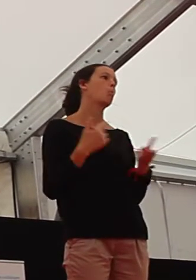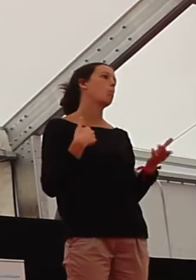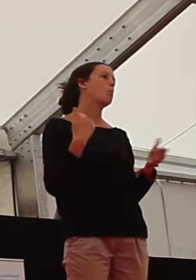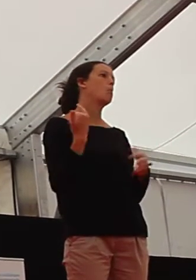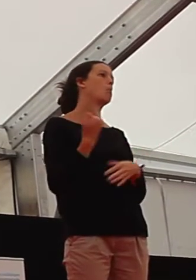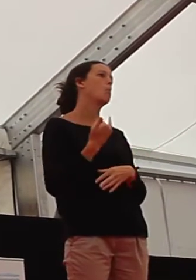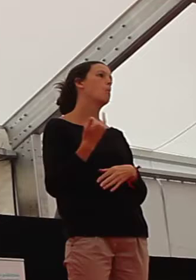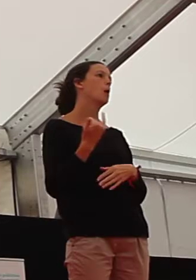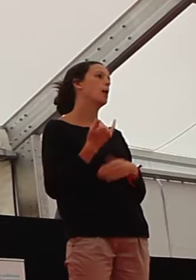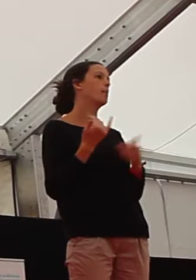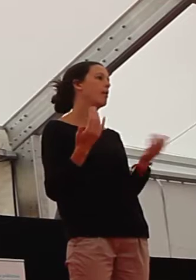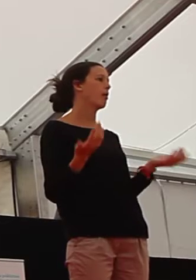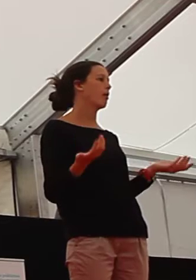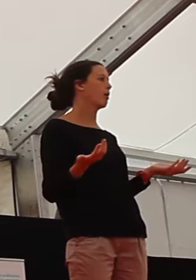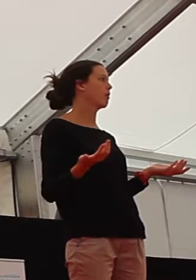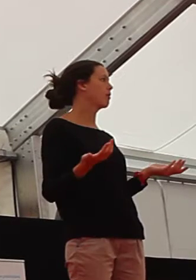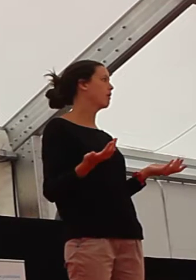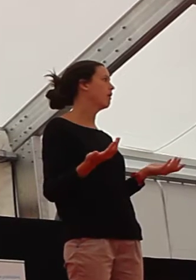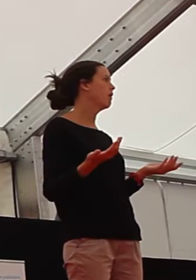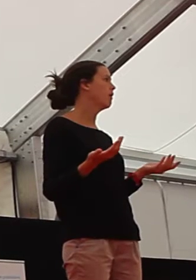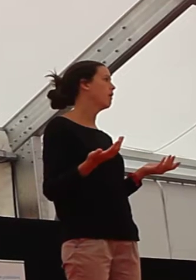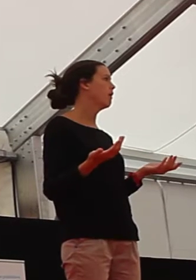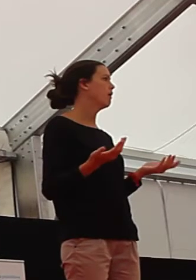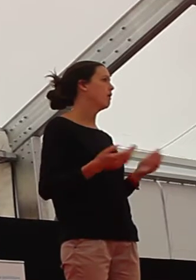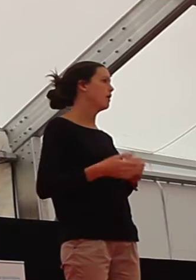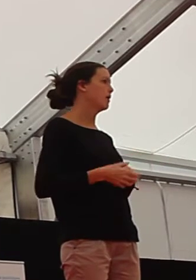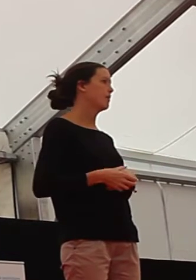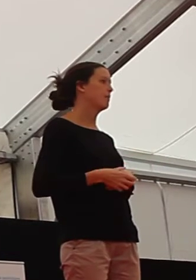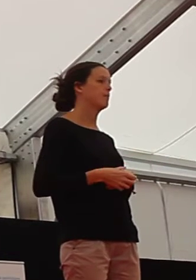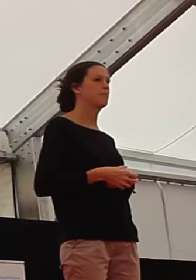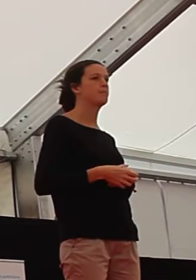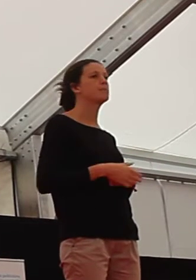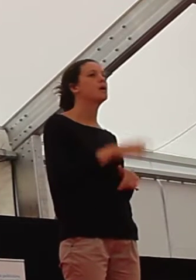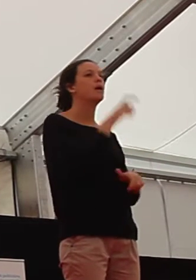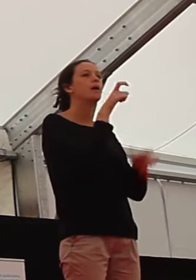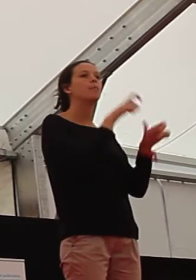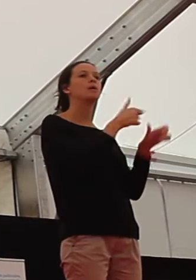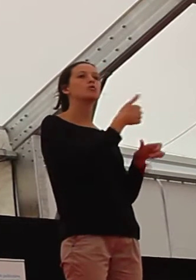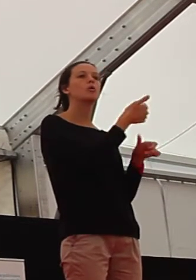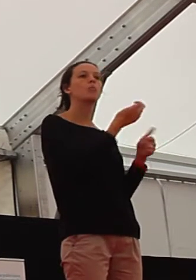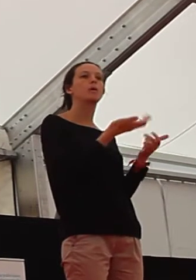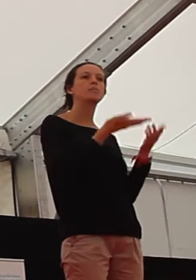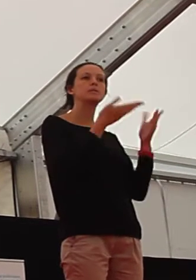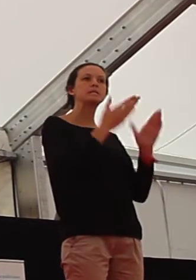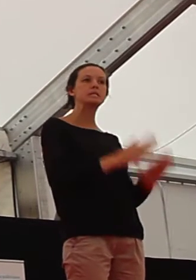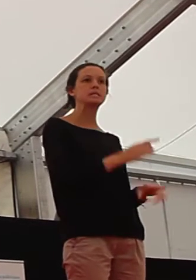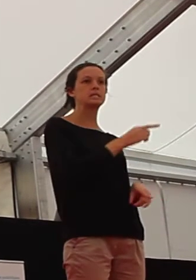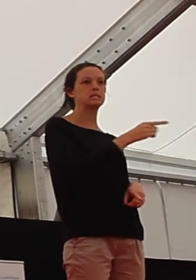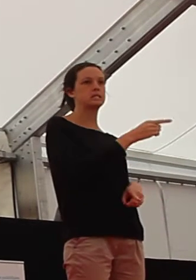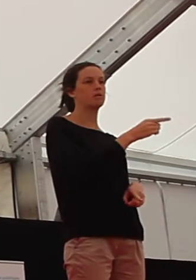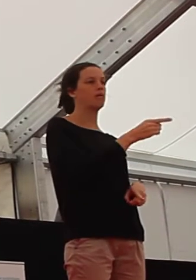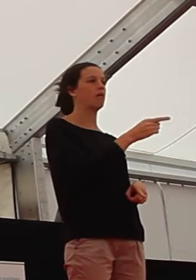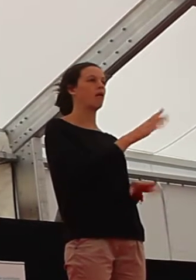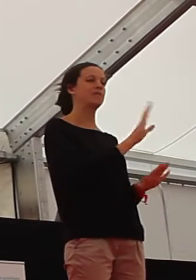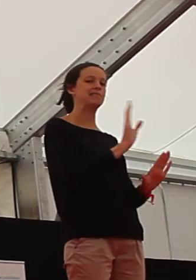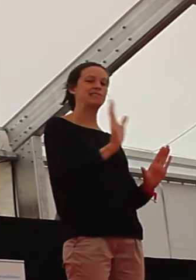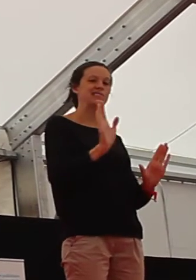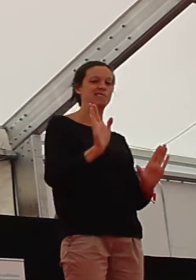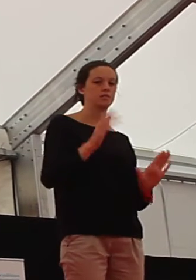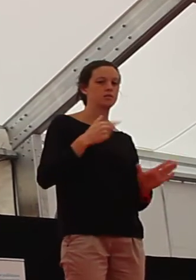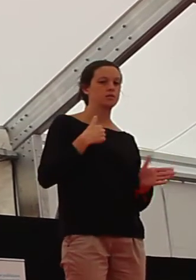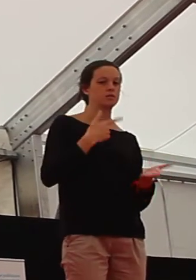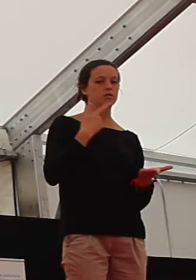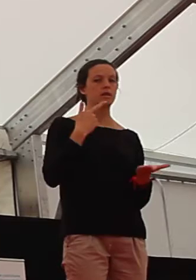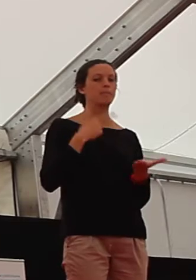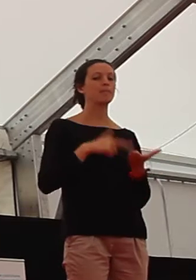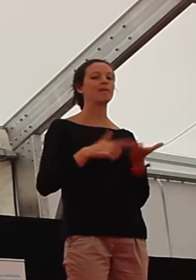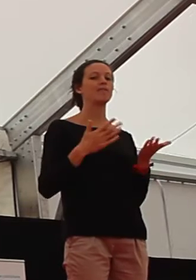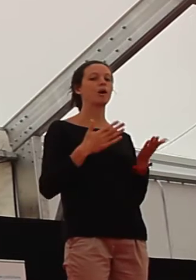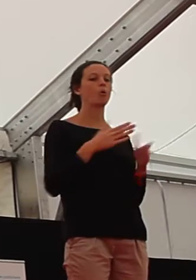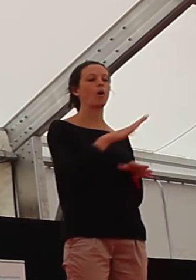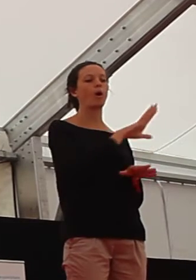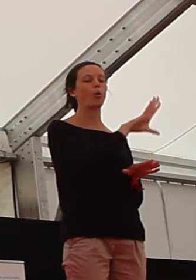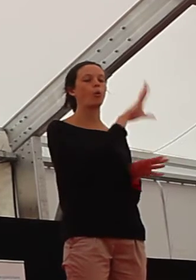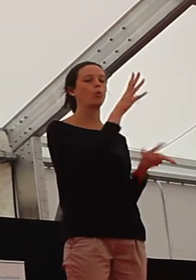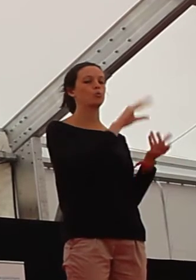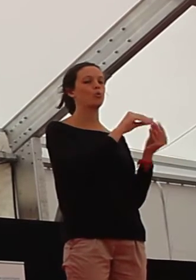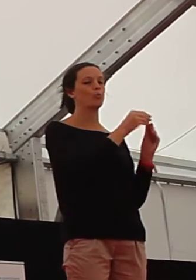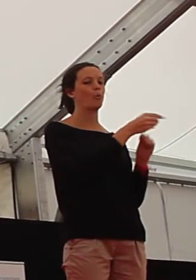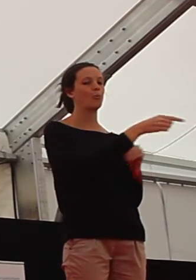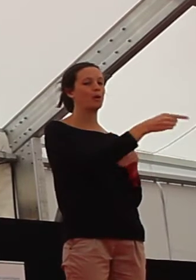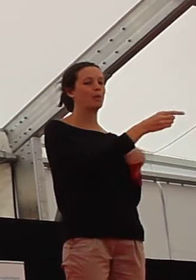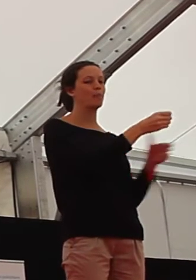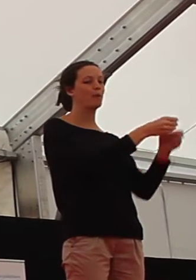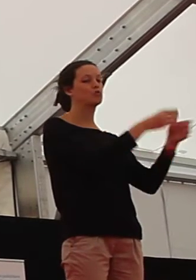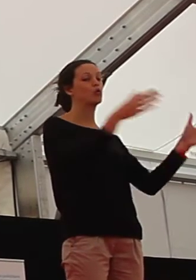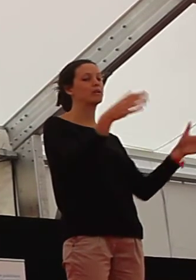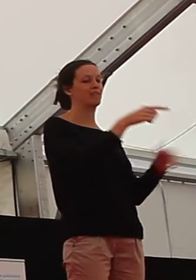et que ce qu'ils font mais qui prennent les décisions et bailly il préfère répondre à des problématiques qui vont toucher